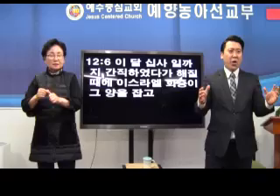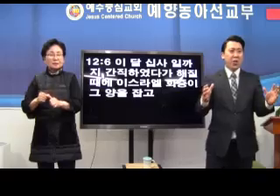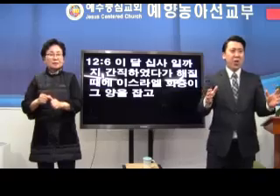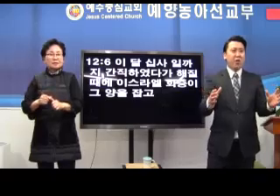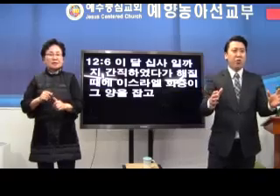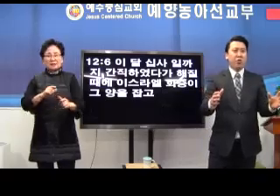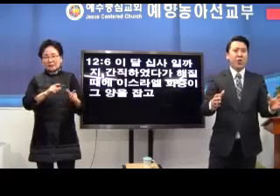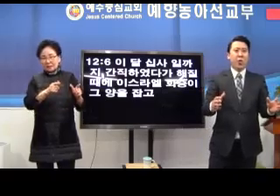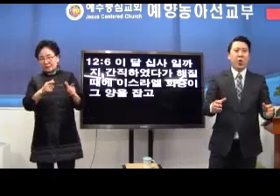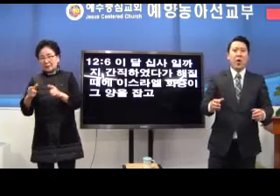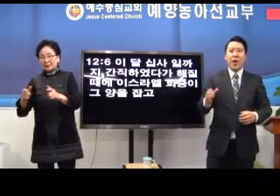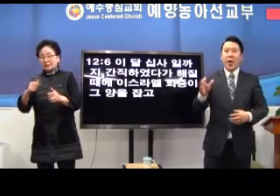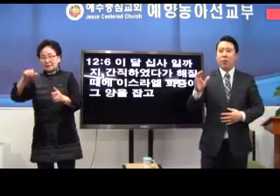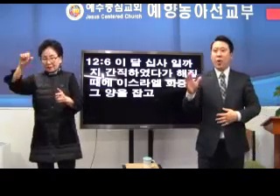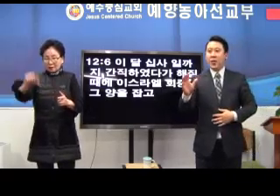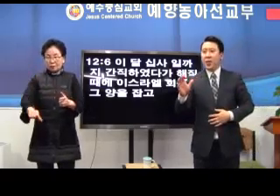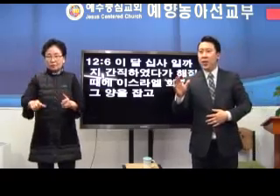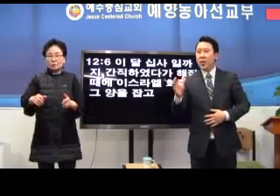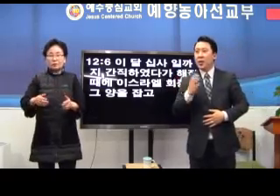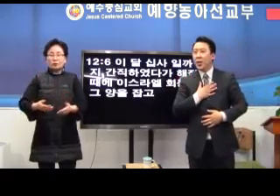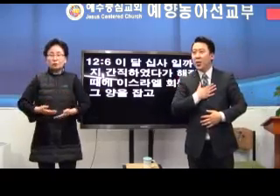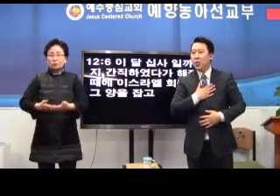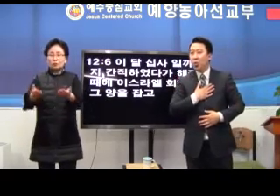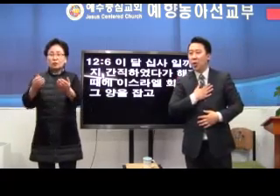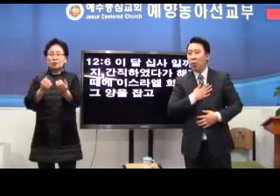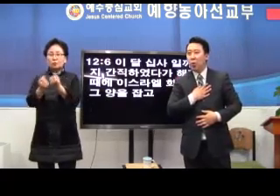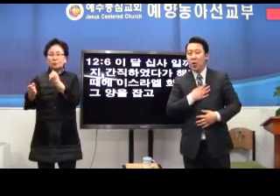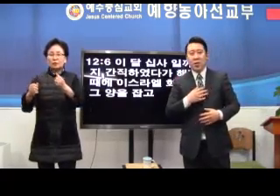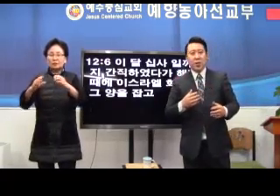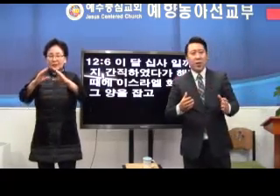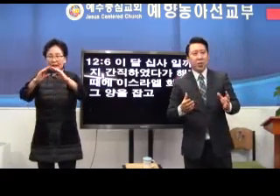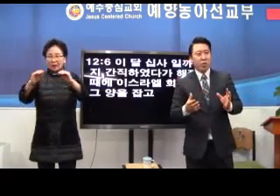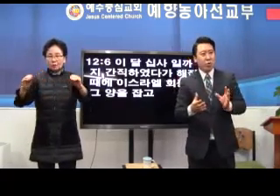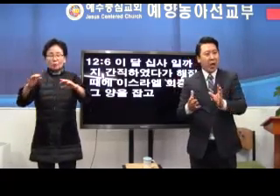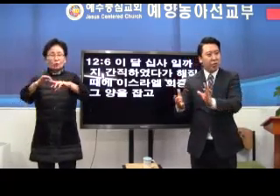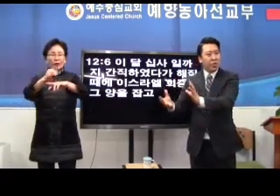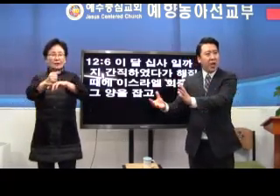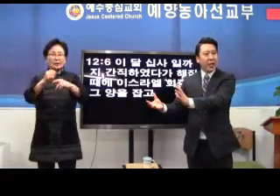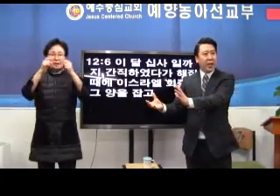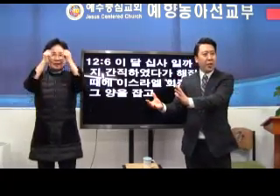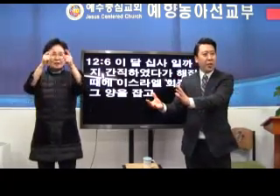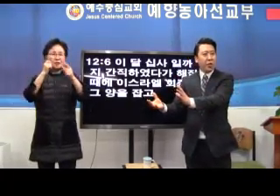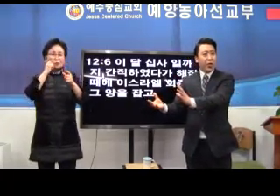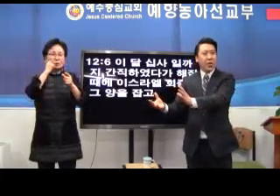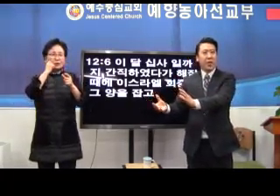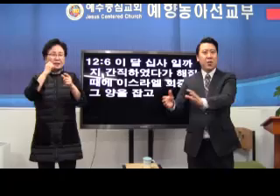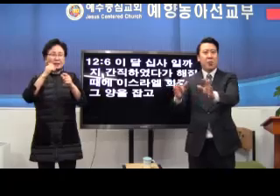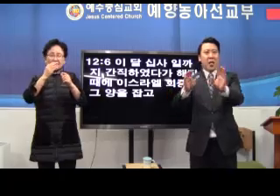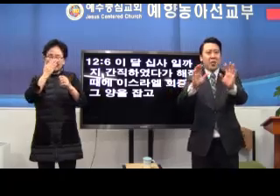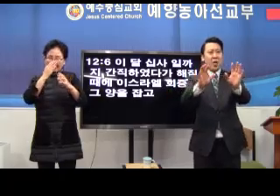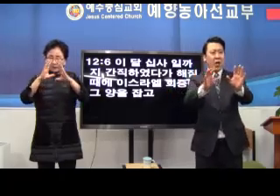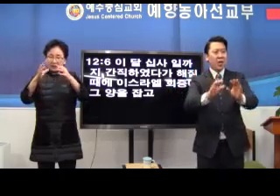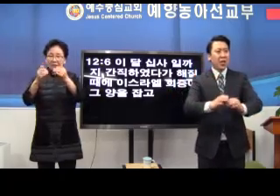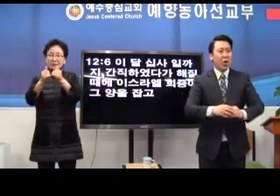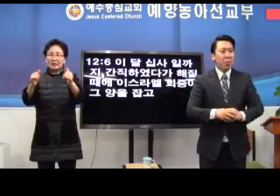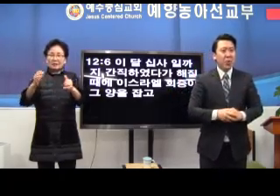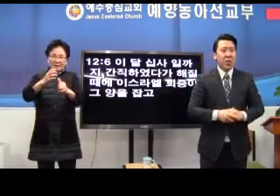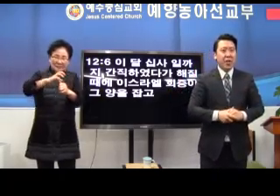가지 재앙을 주는데도 애굽 왕이 깨닫지를 못하고 이스라엘 백성을 놔주질 않아요. 그래서 마지막 10번째